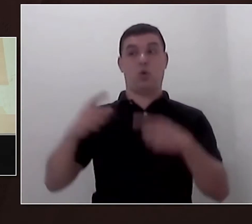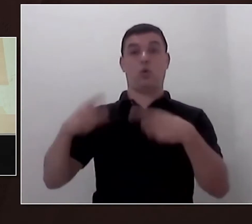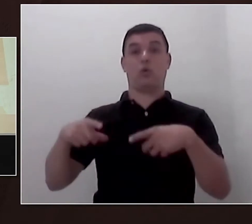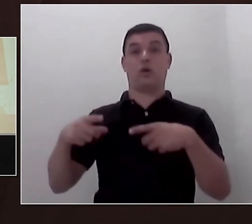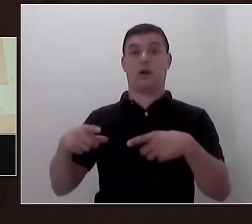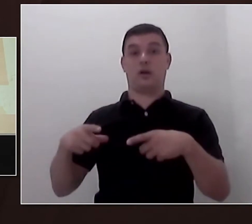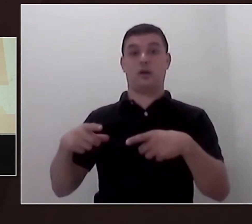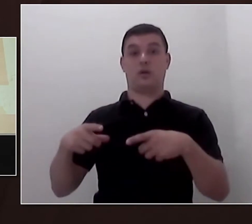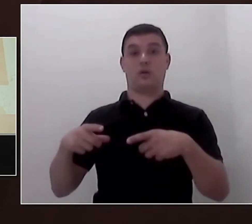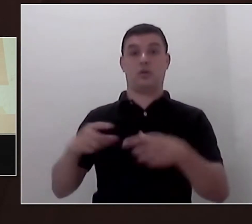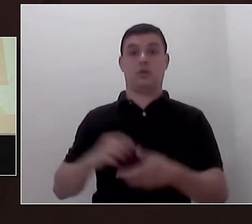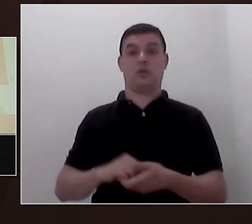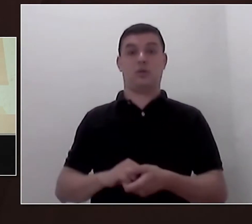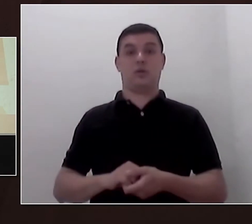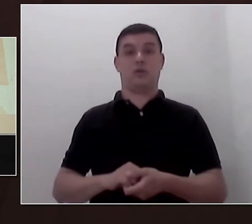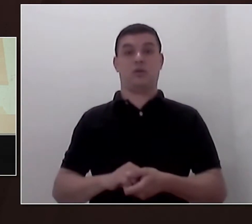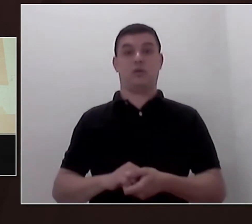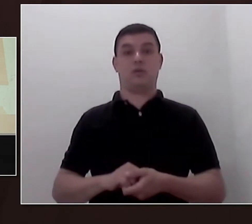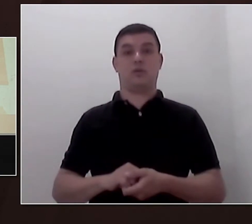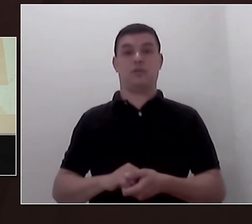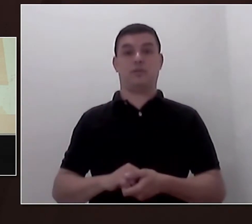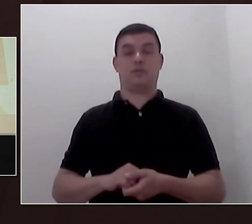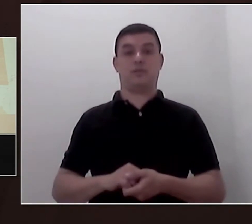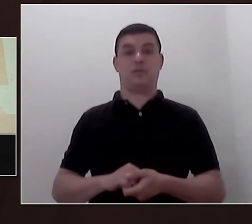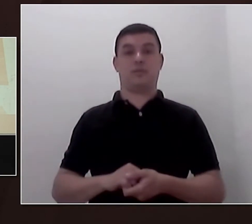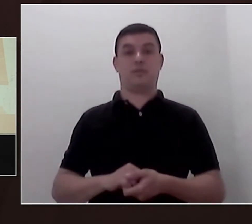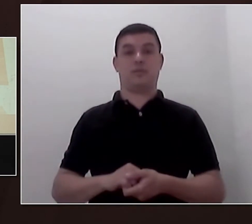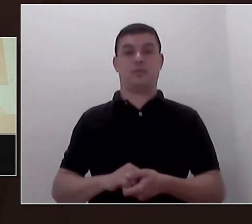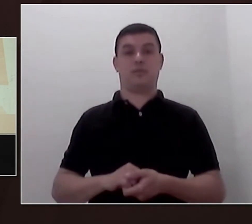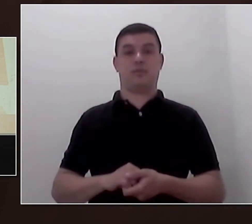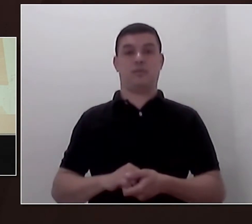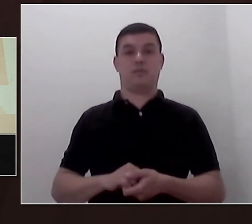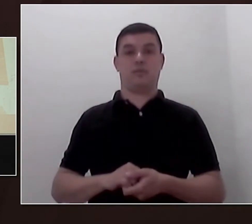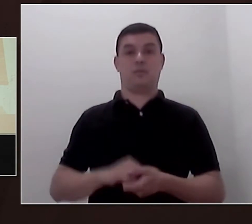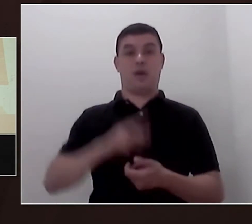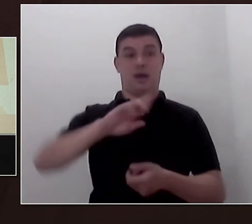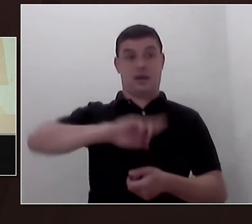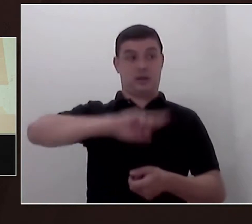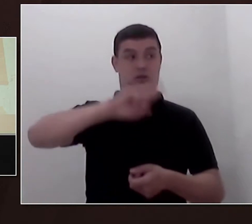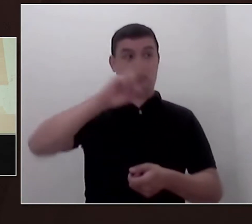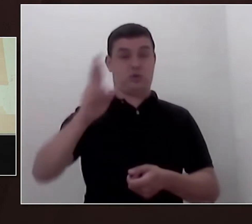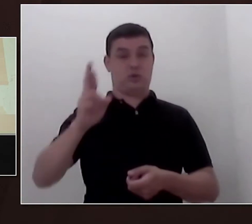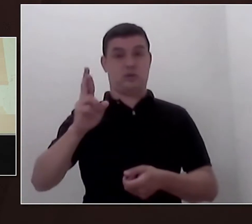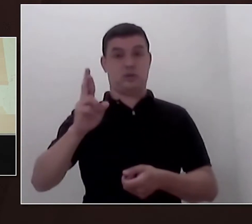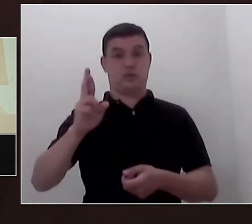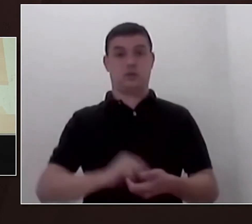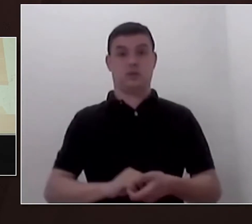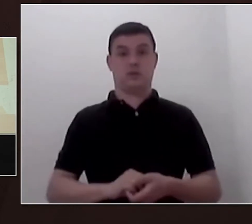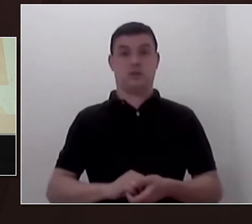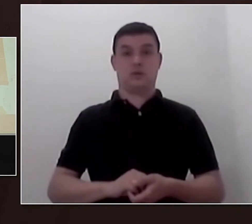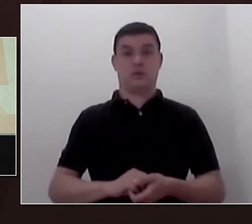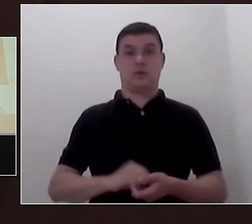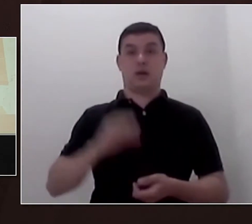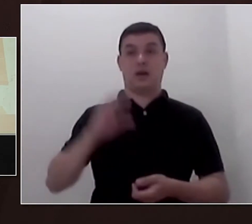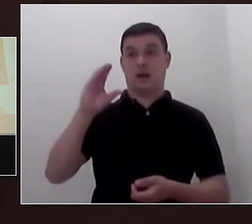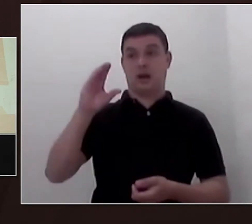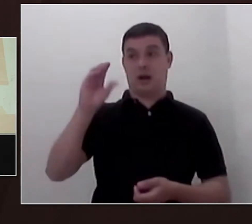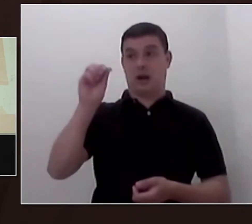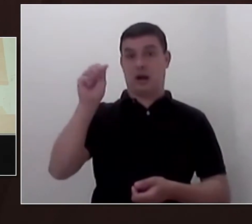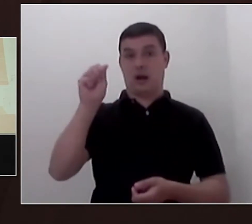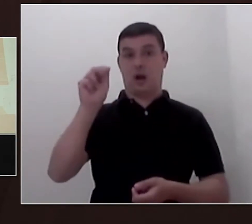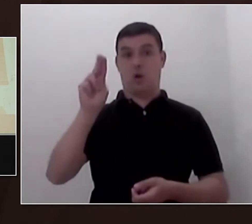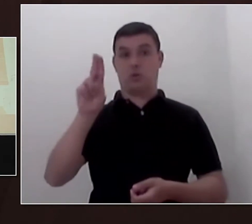oriental são as religiões do Oriente, tais como a religião caldeia, dos